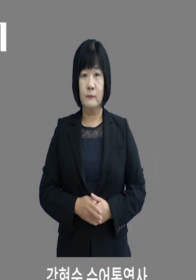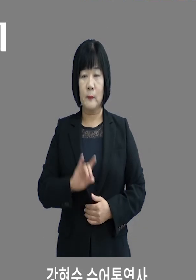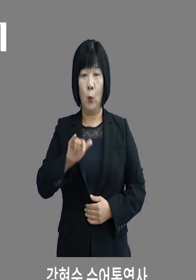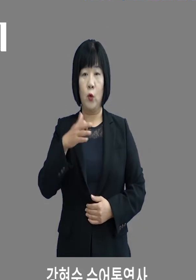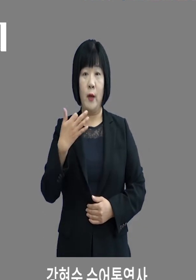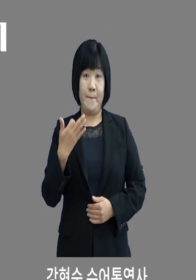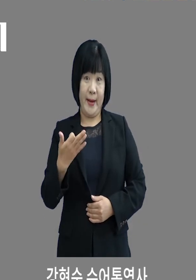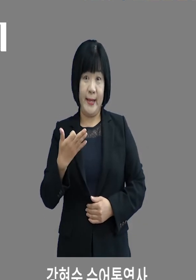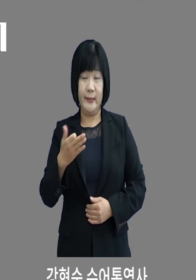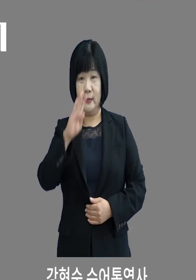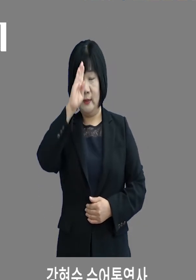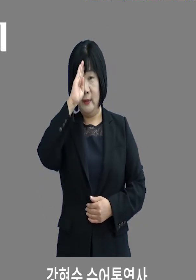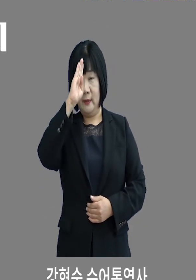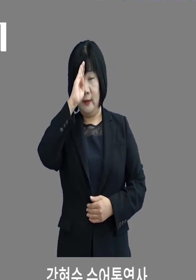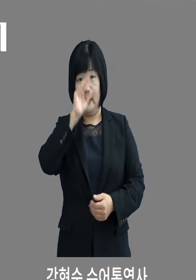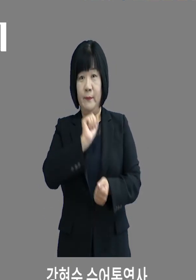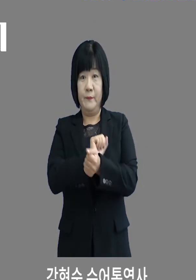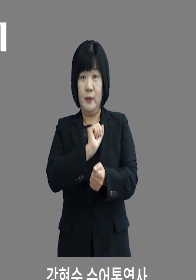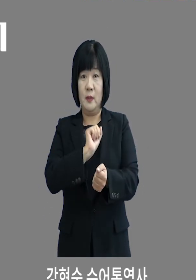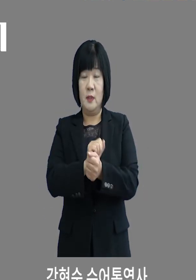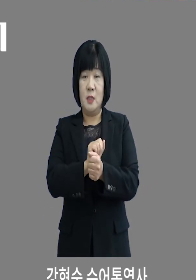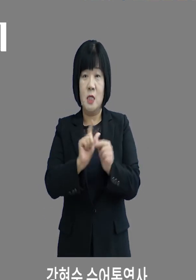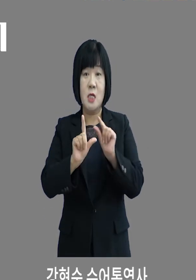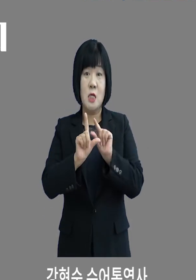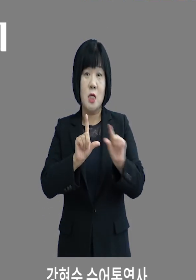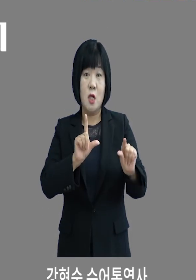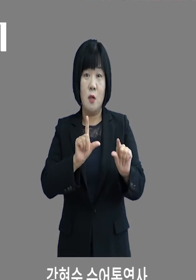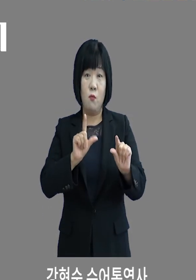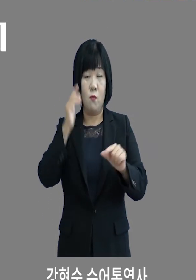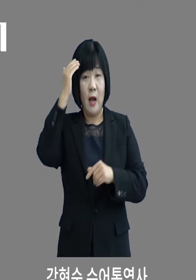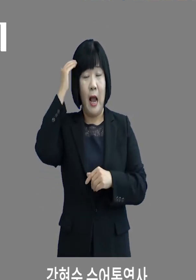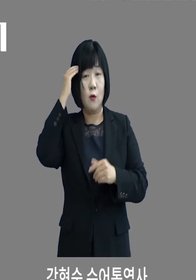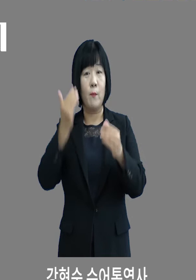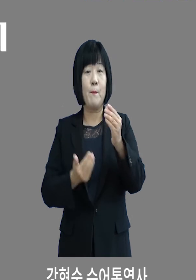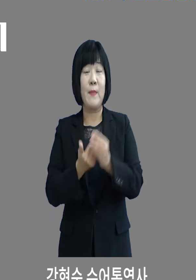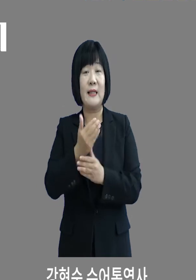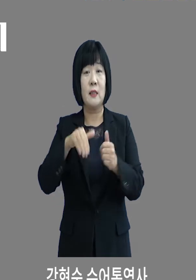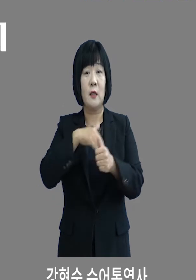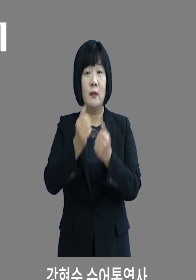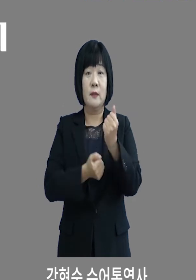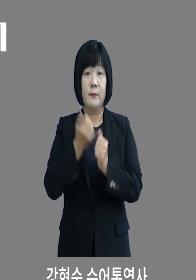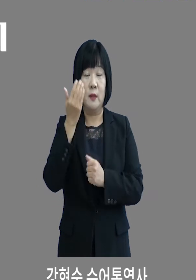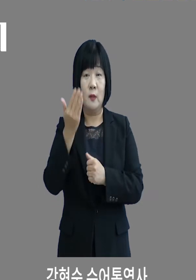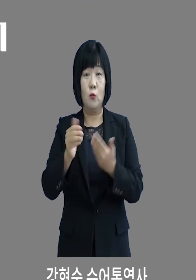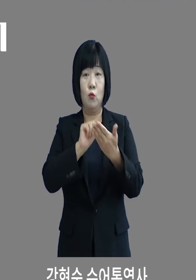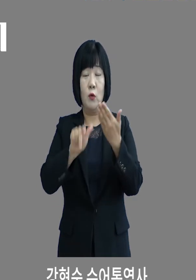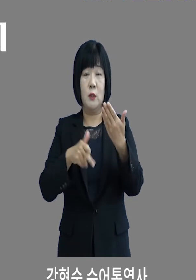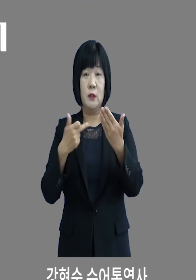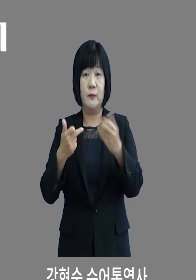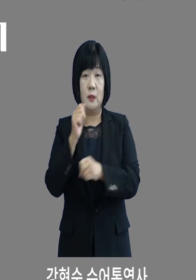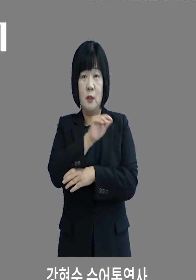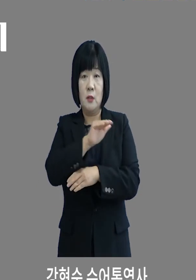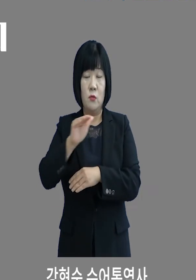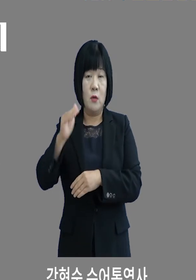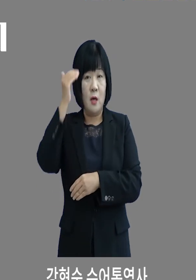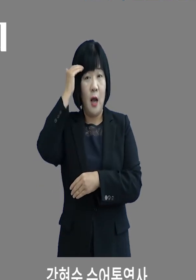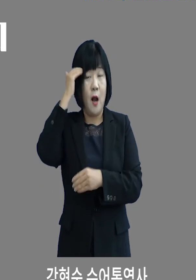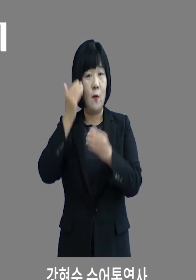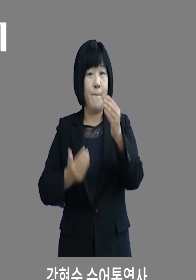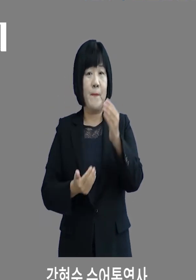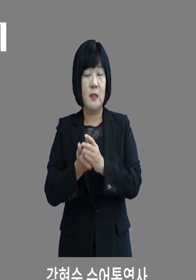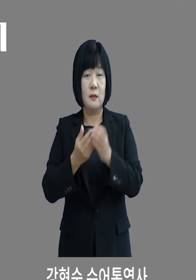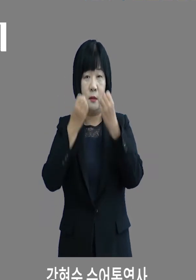코로나 바이러스 감염증 19 국내 발생 현황을 말씀드리겠습니다. 9월 17일 기준으로 국내 발생